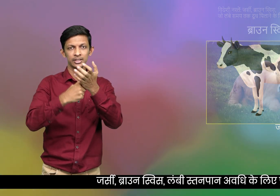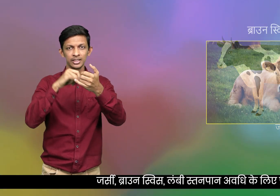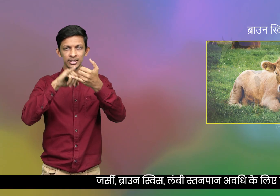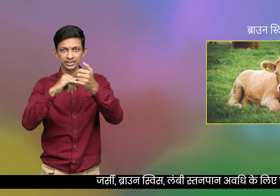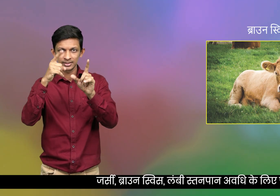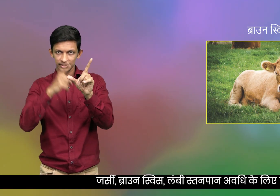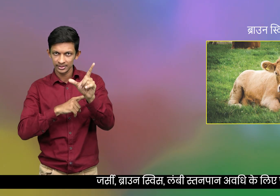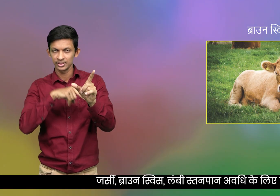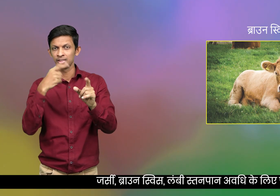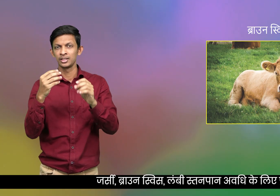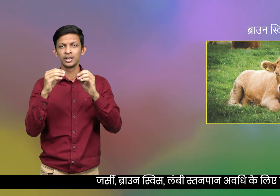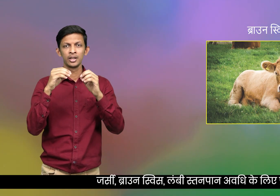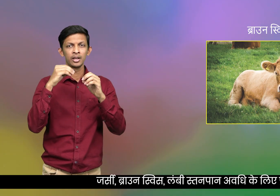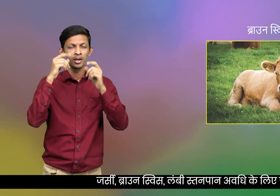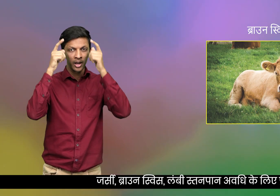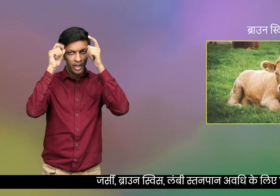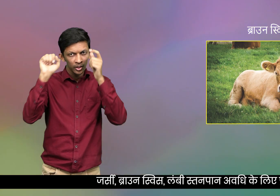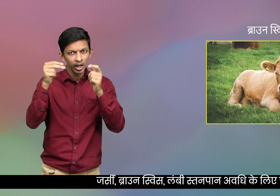ब्राउन, स्विस, लंबी